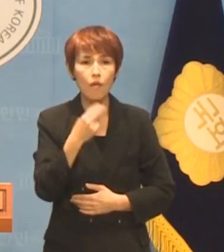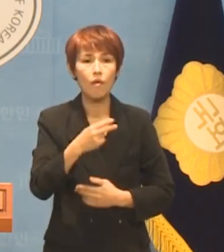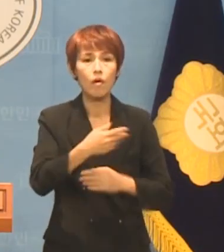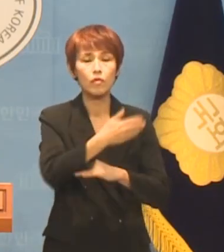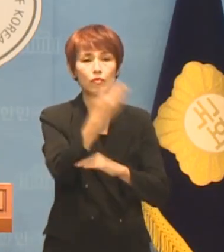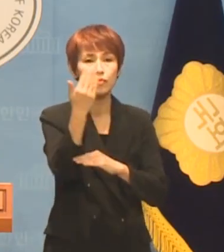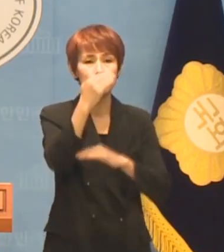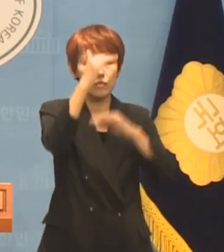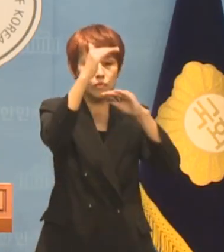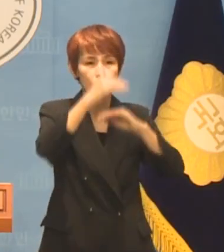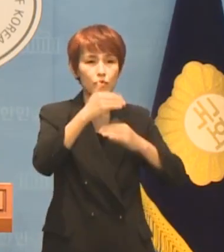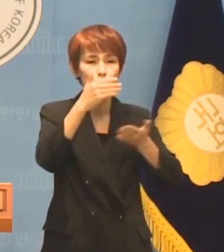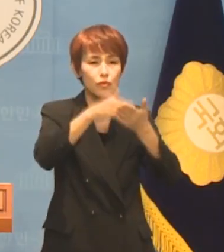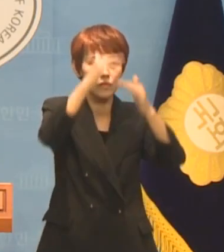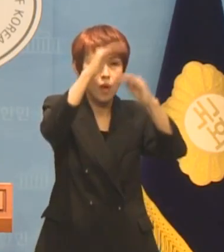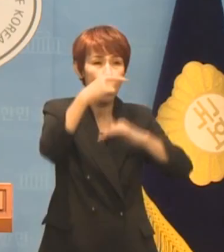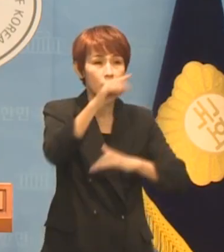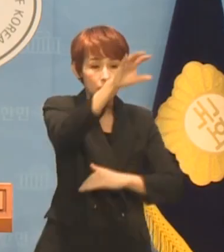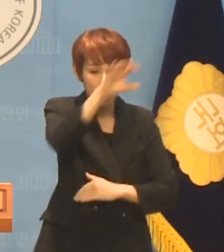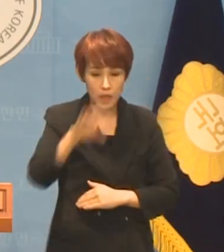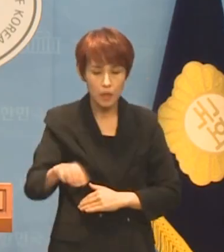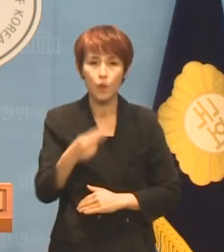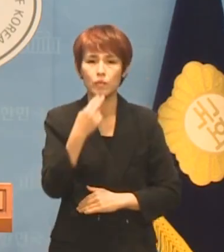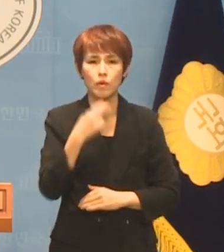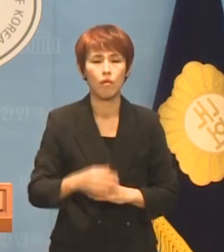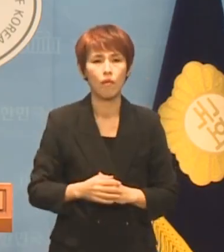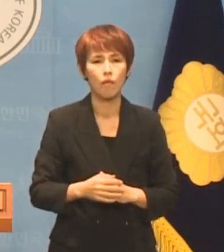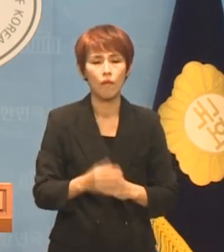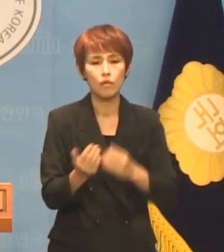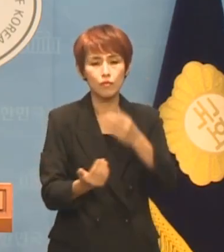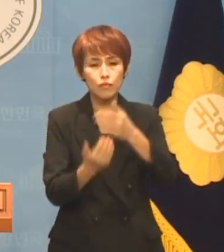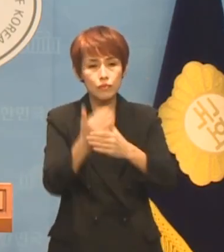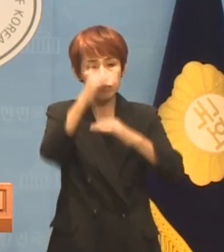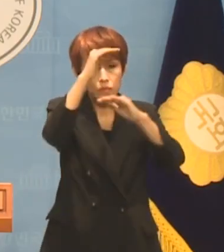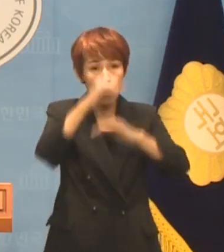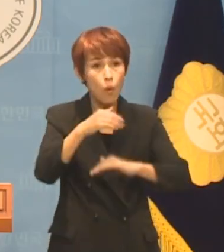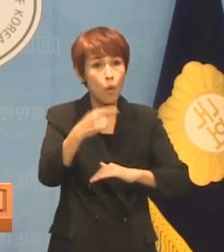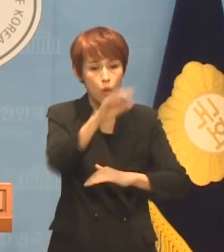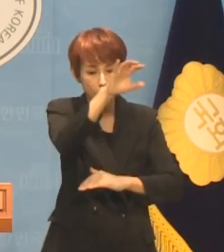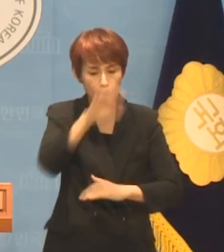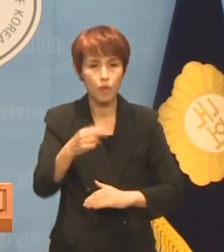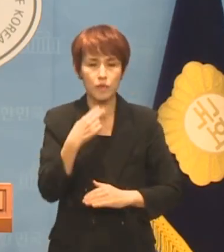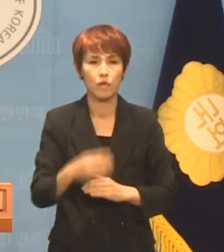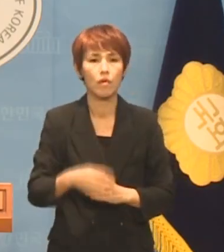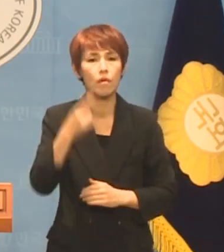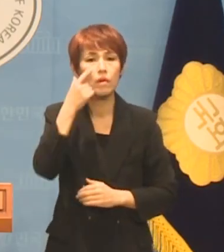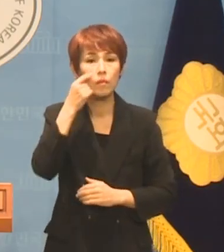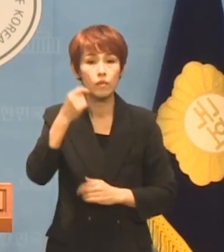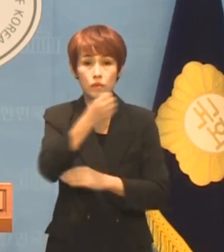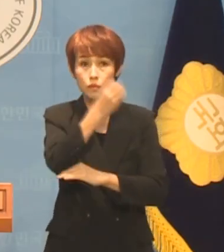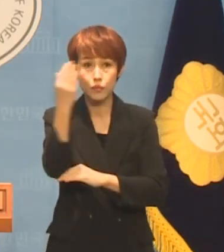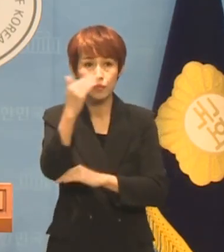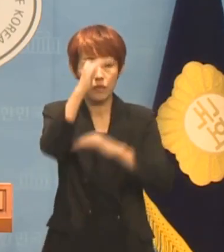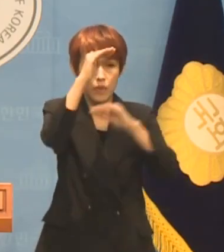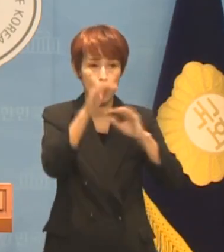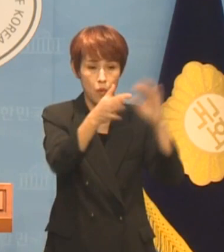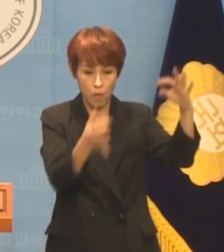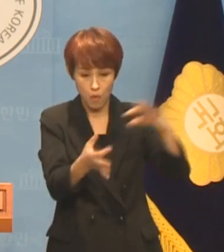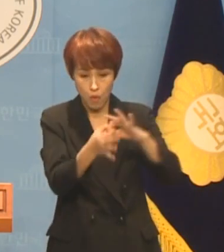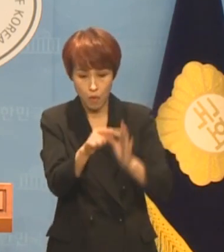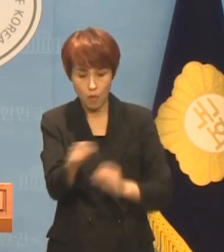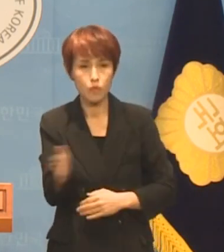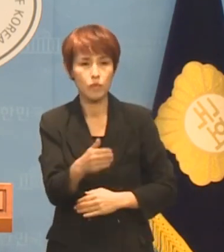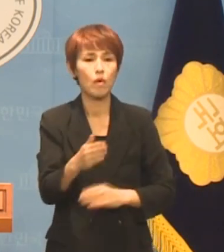날짜도 없습니다. 기사 출처 확인이 불가합니다. 아사히 신문 역시 기사 제목 없습니다. 원문 링크 없습니다. 보도